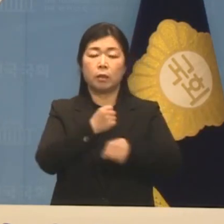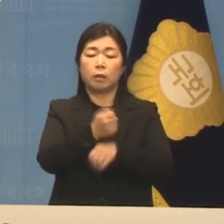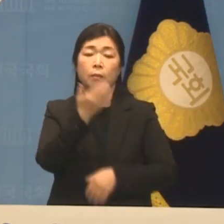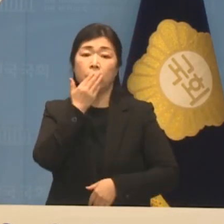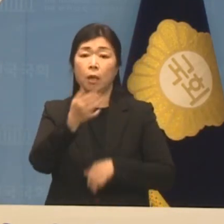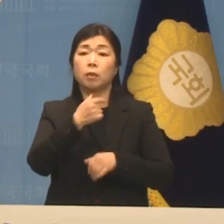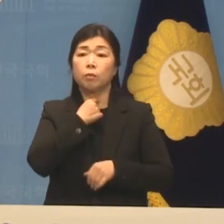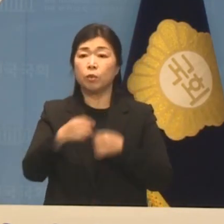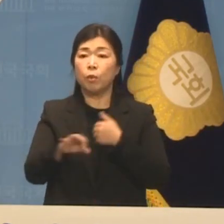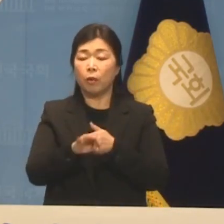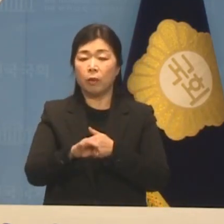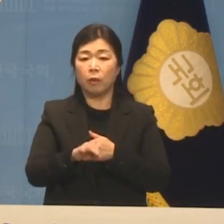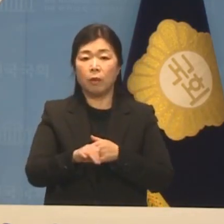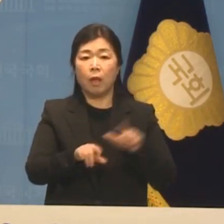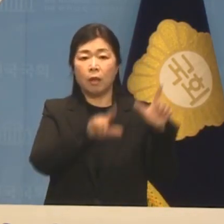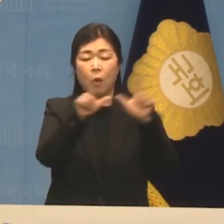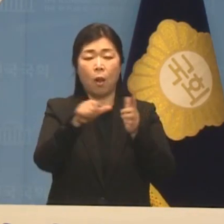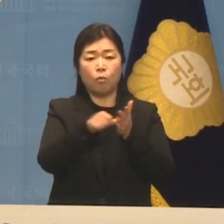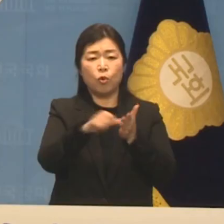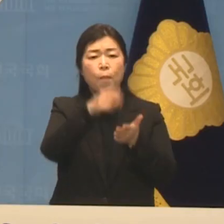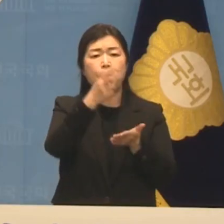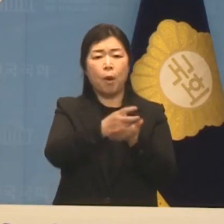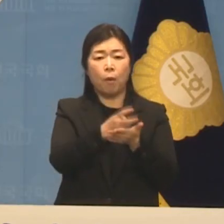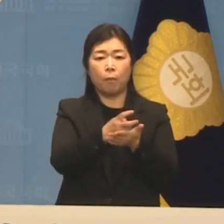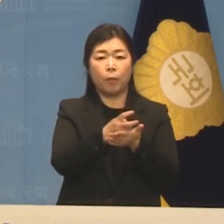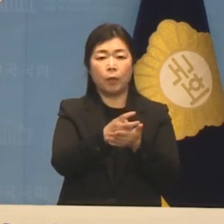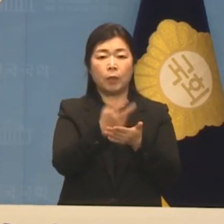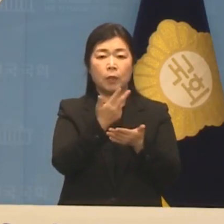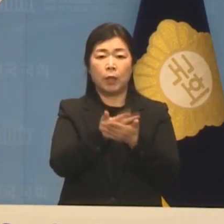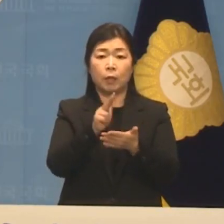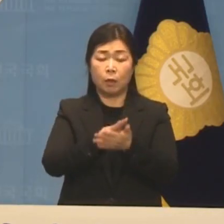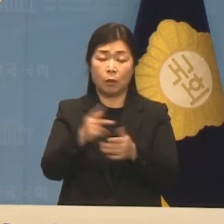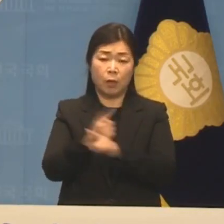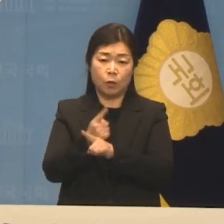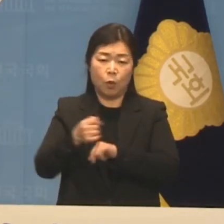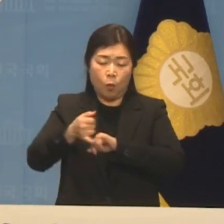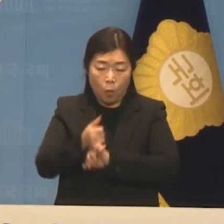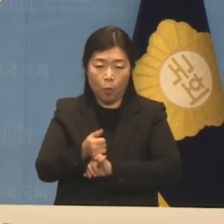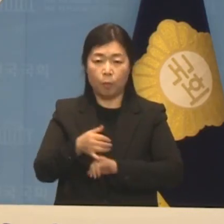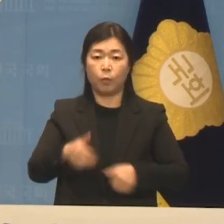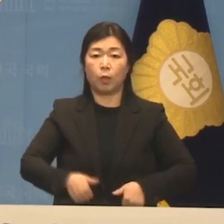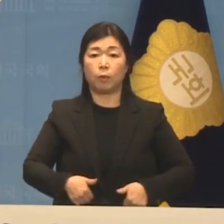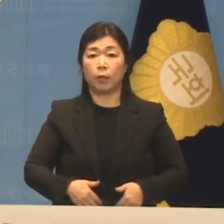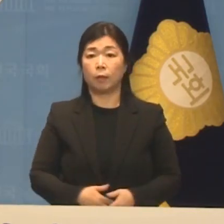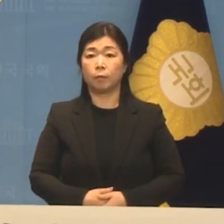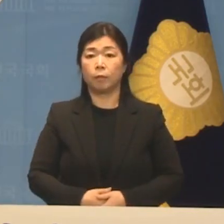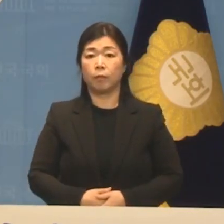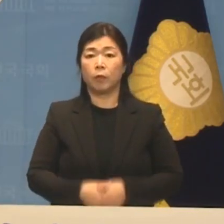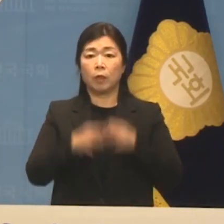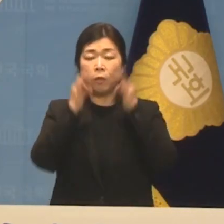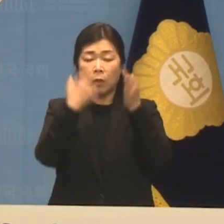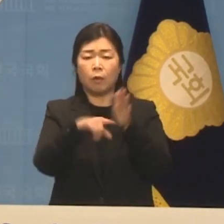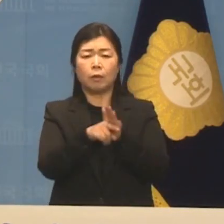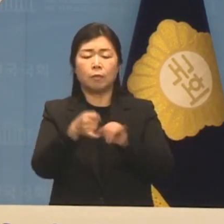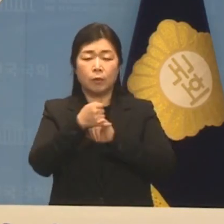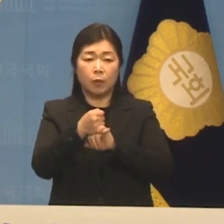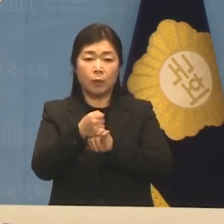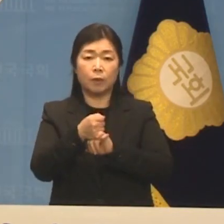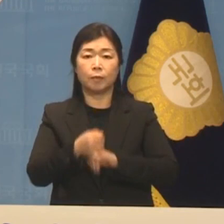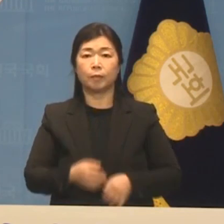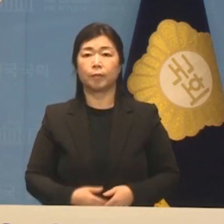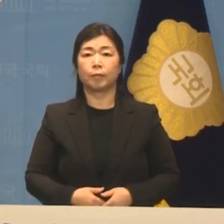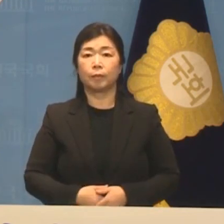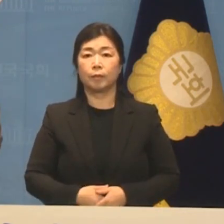있으려면 생활물류법 개정은 반드시 이루어져야 합니다. 개정되도록 최선을 다하겠습니다. 감사합니다.